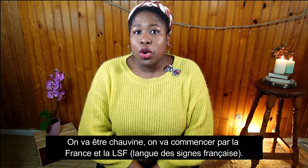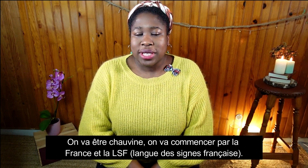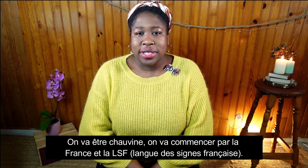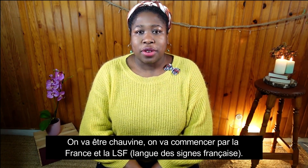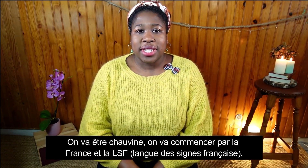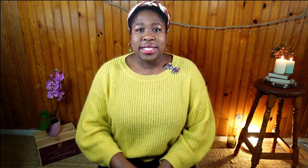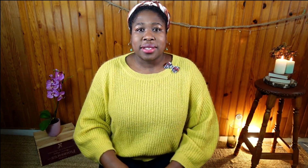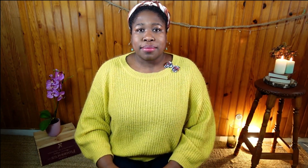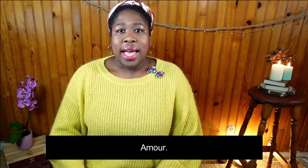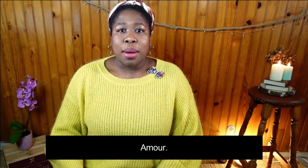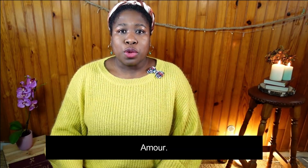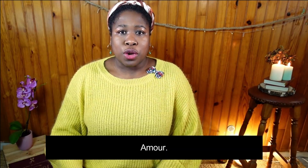langue des signes française, amour.